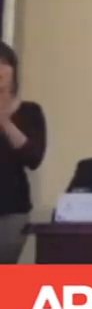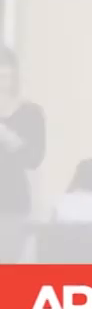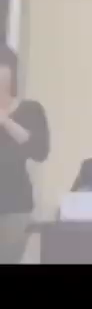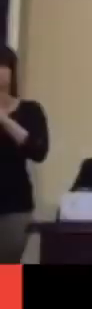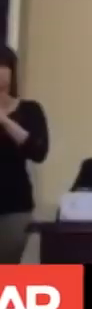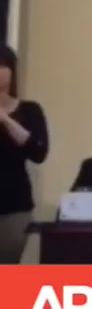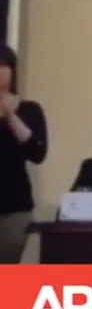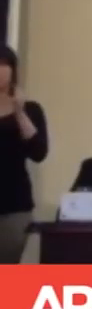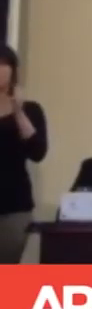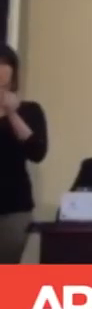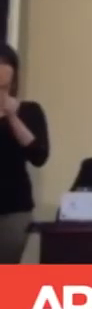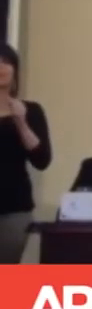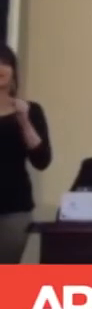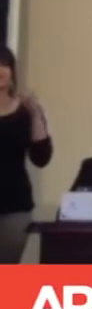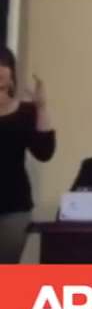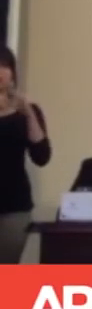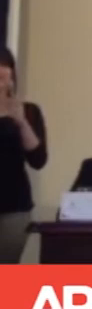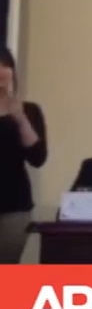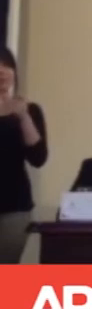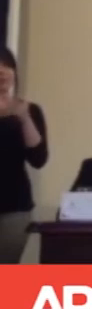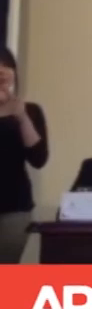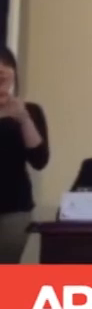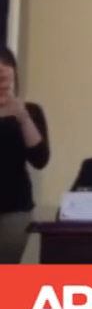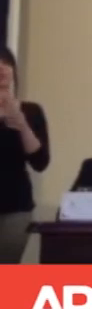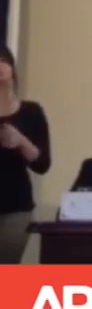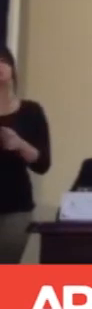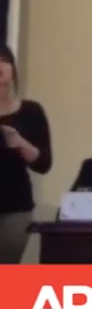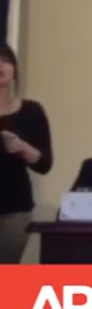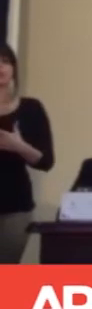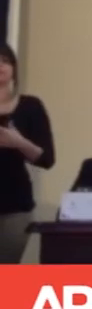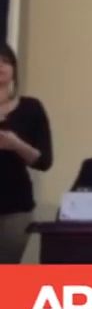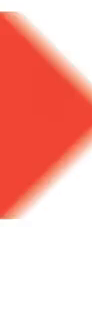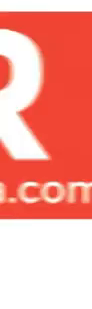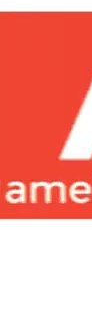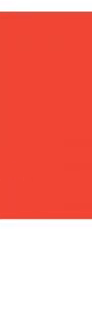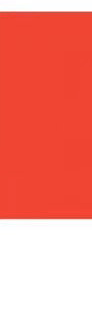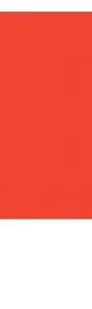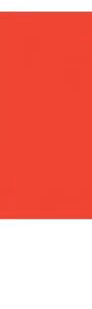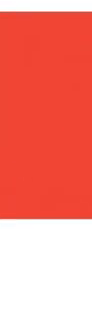Canadá. Con inversionistas específicamente interesados en Costa Rica,